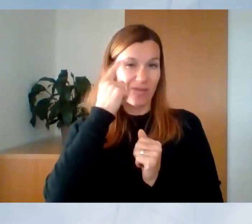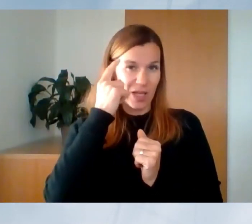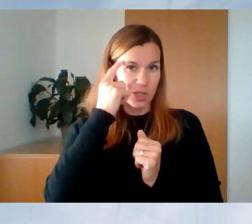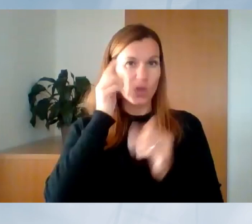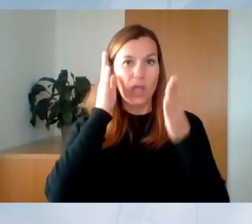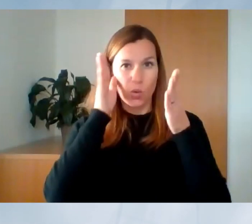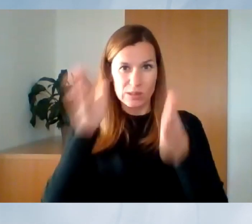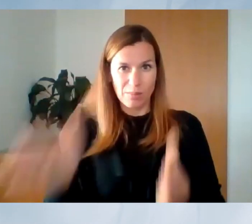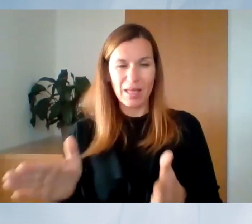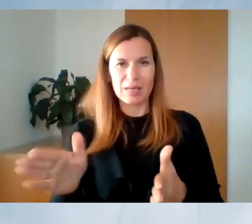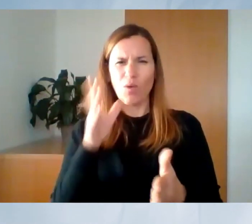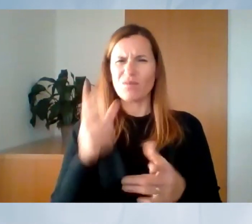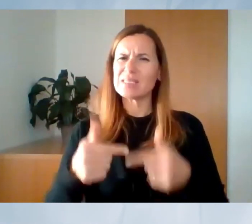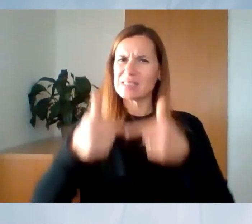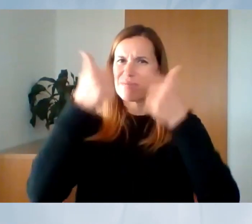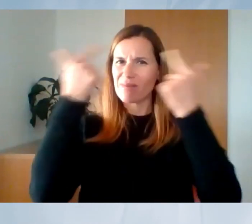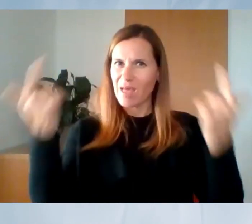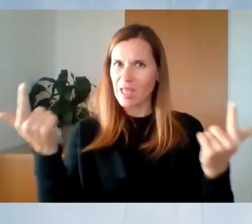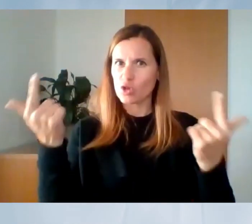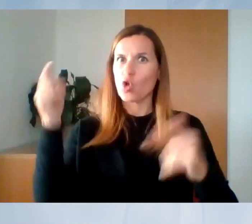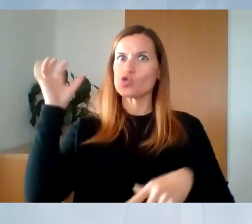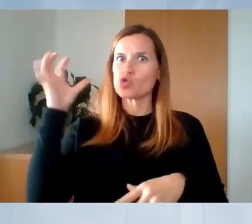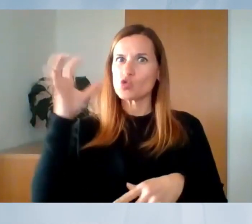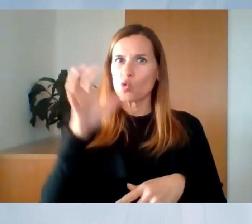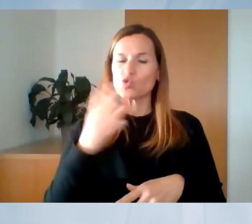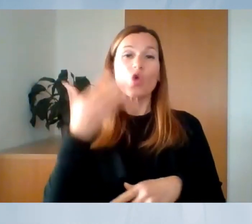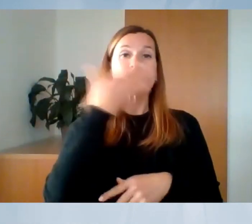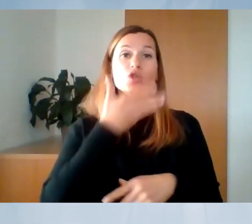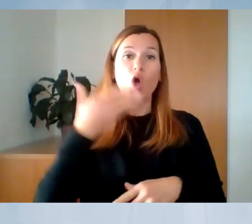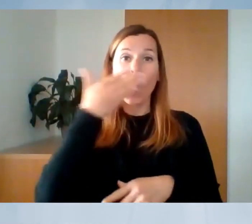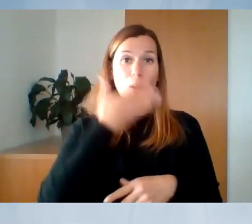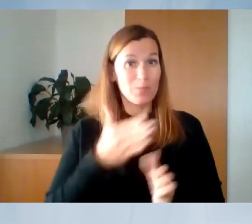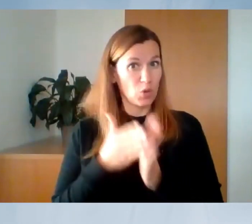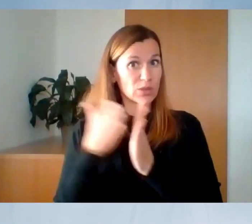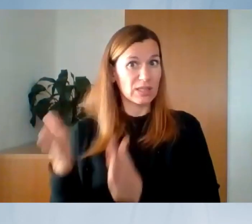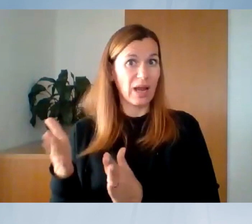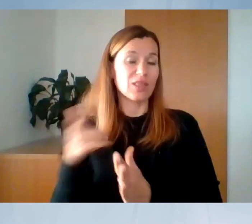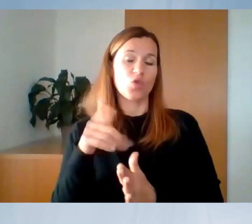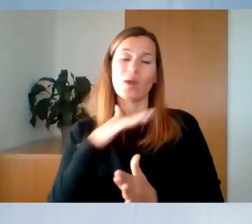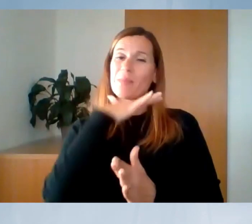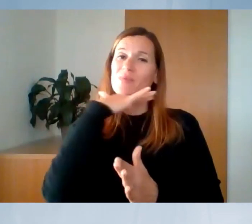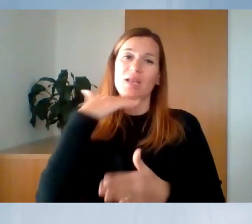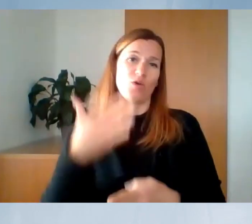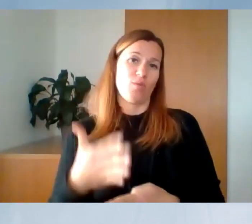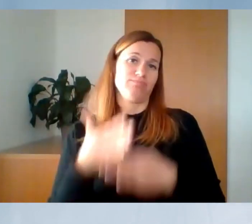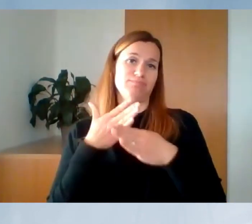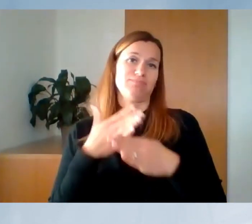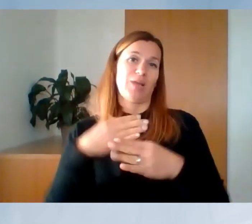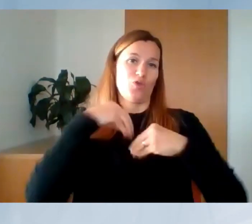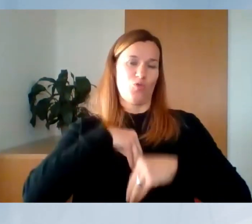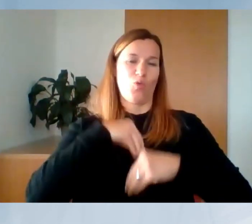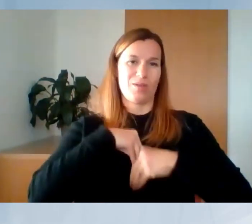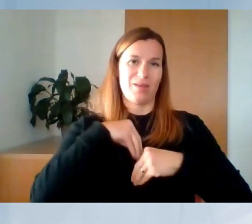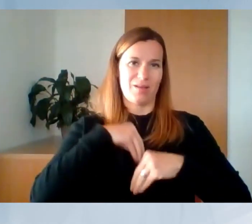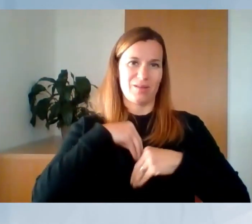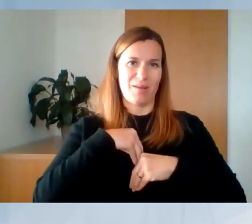To, da zavestno se usmerimo v svetlo, sončno, toplo stran, to nam pravzaprav veliko pripomore